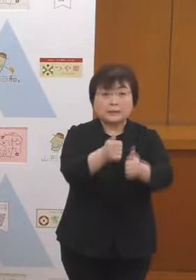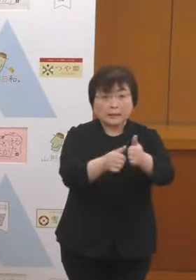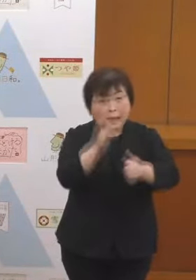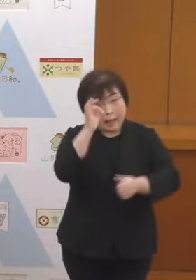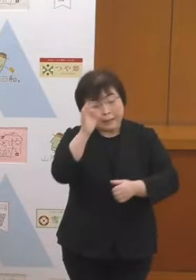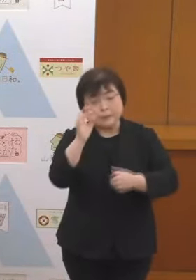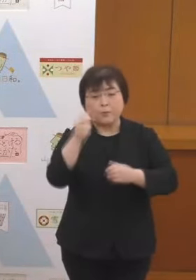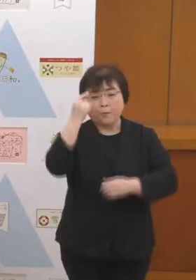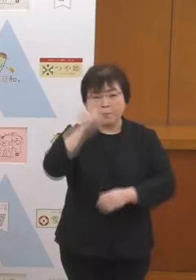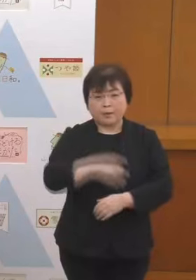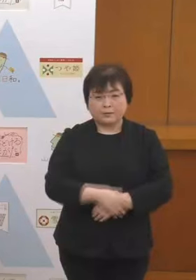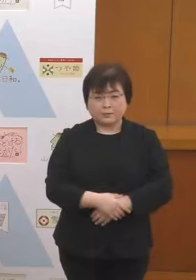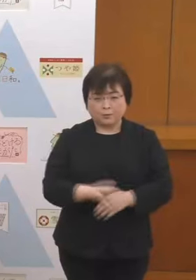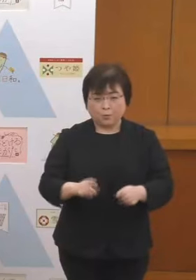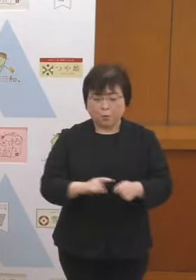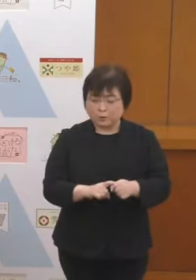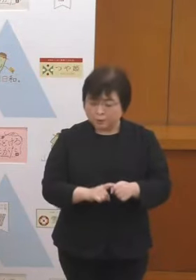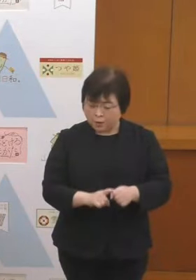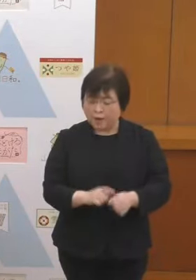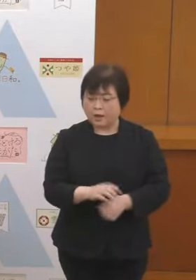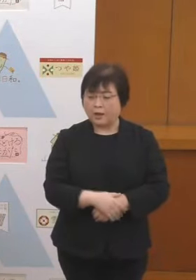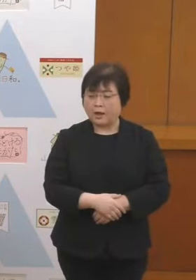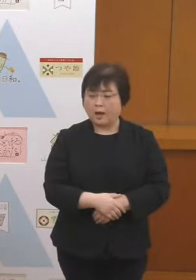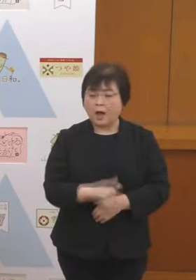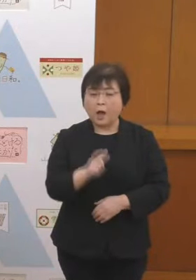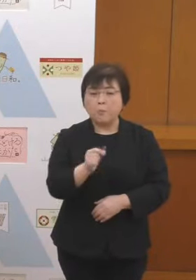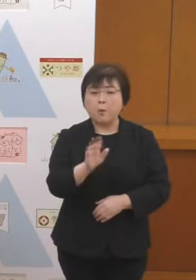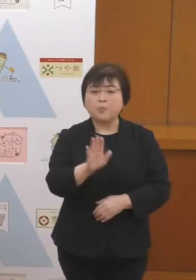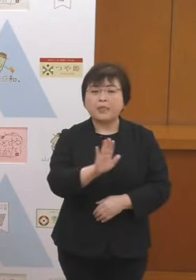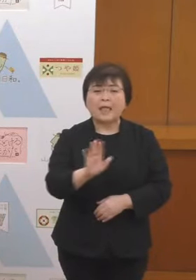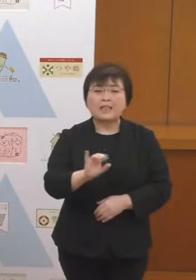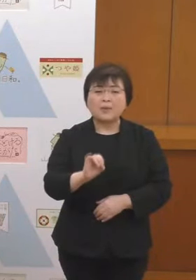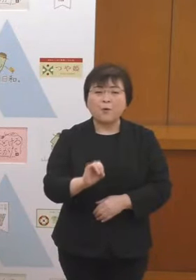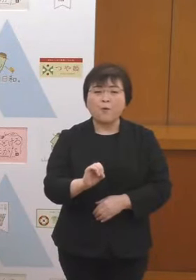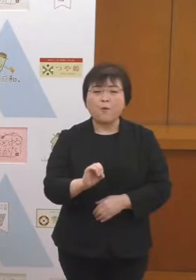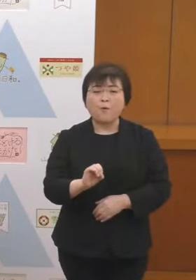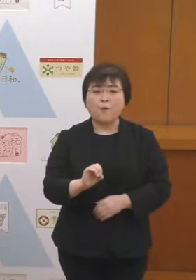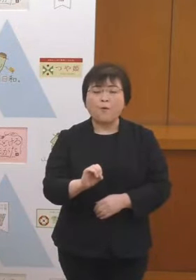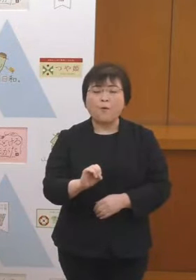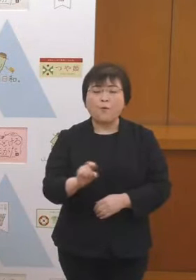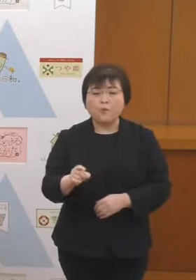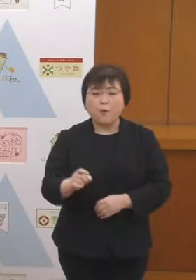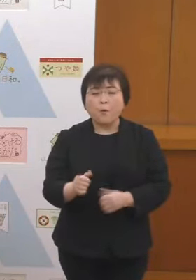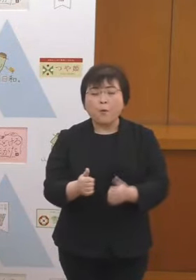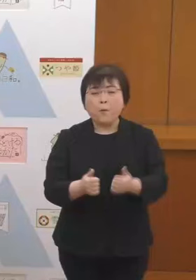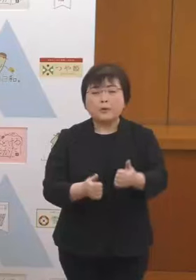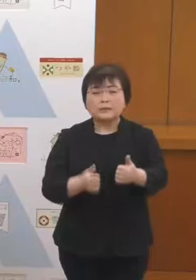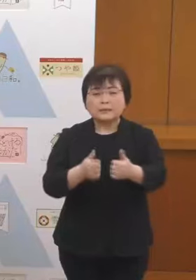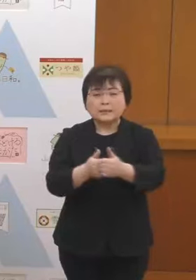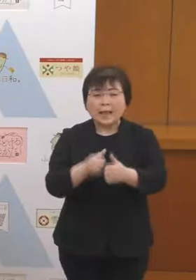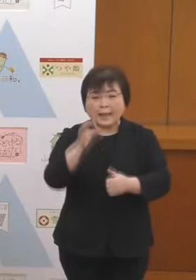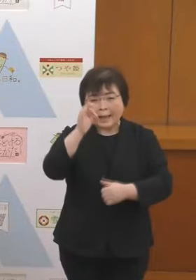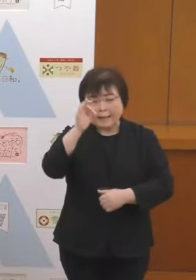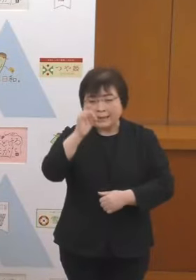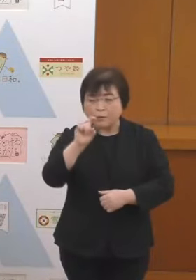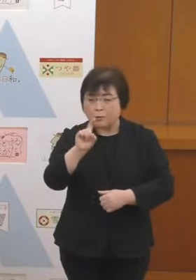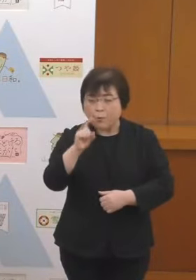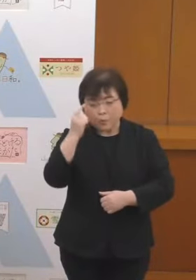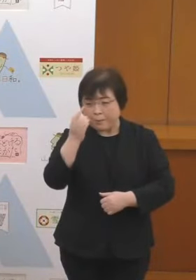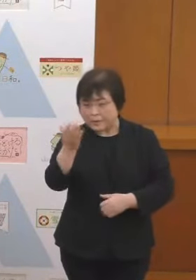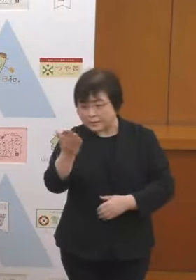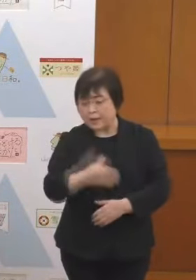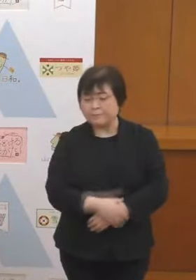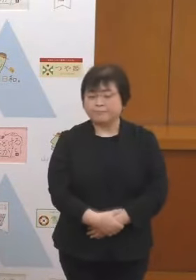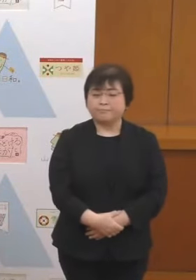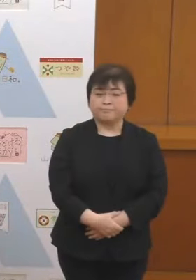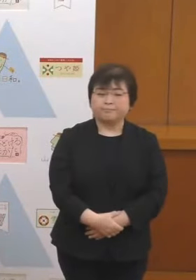思いますがすいませ今年はモンテディオ山形の試合観戦はあどのようにお考えになって